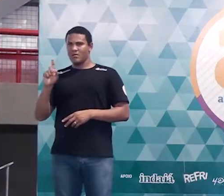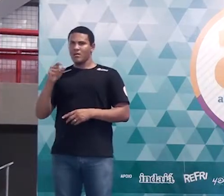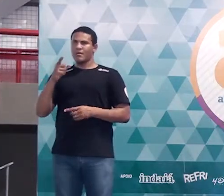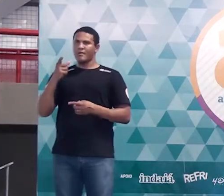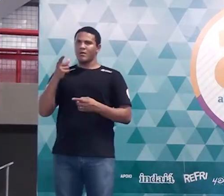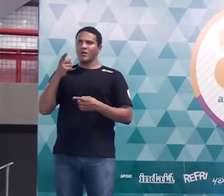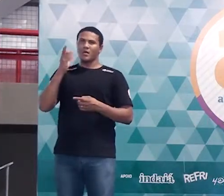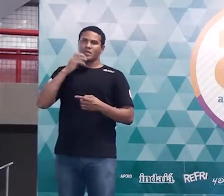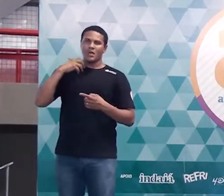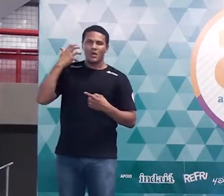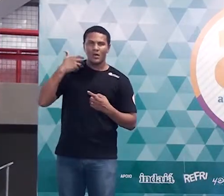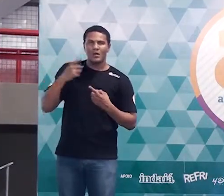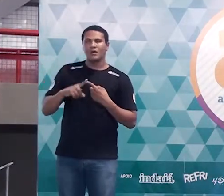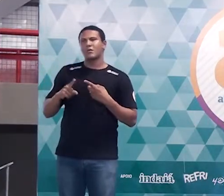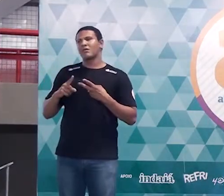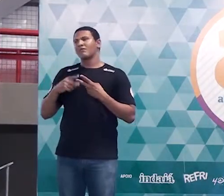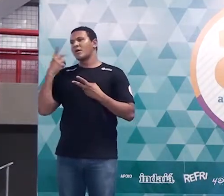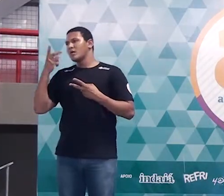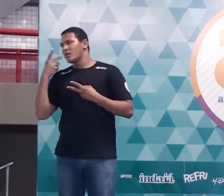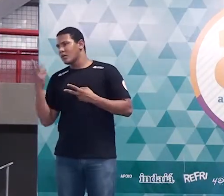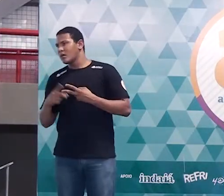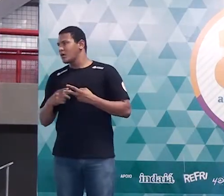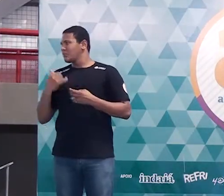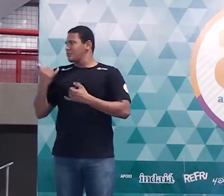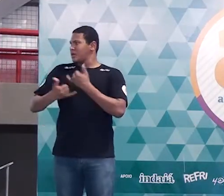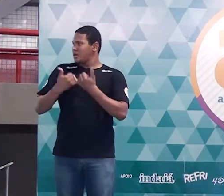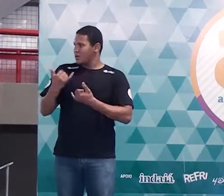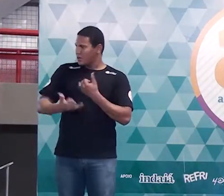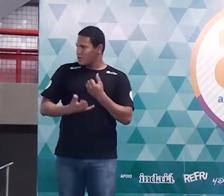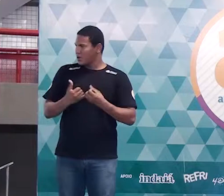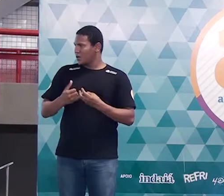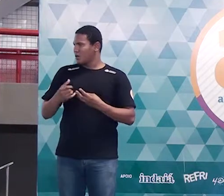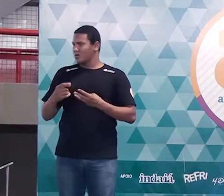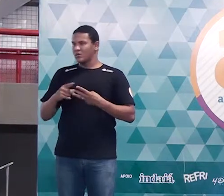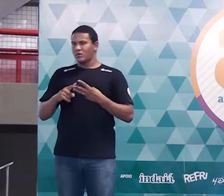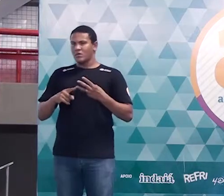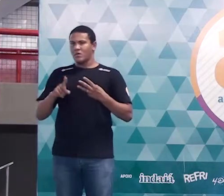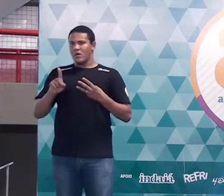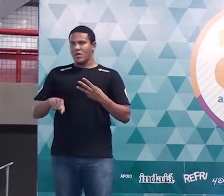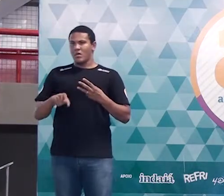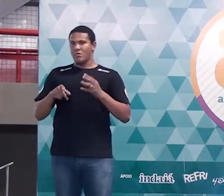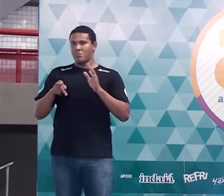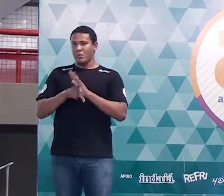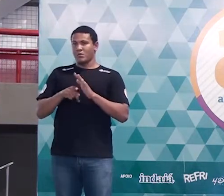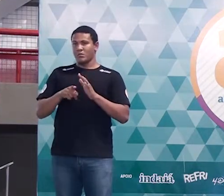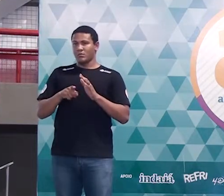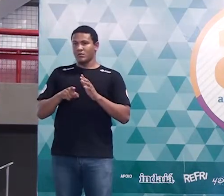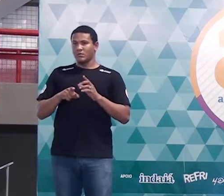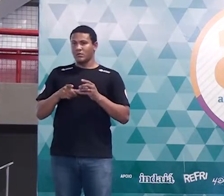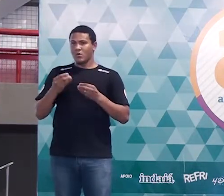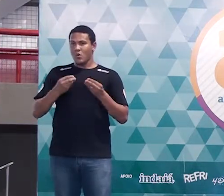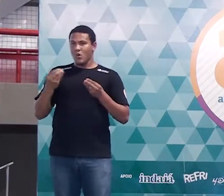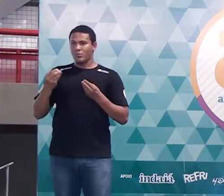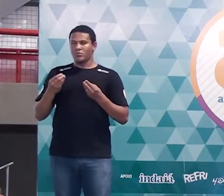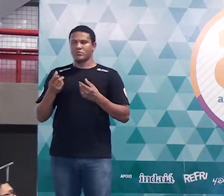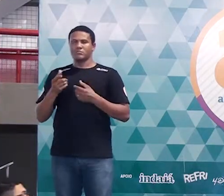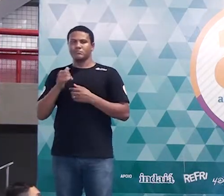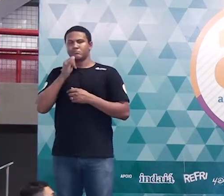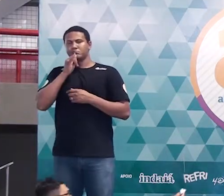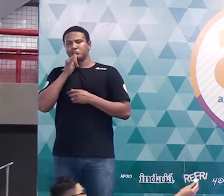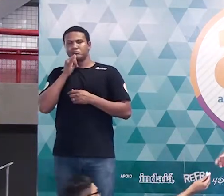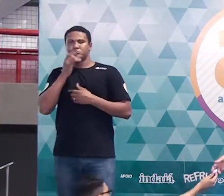falando, brincando. É uma ação que você está realizando. Por exemplo,